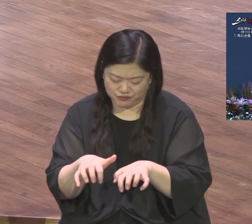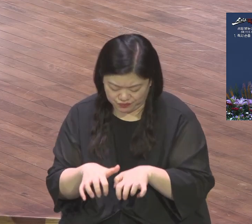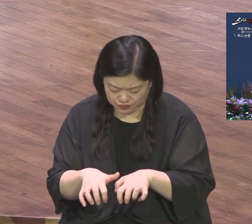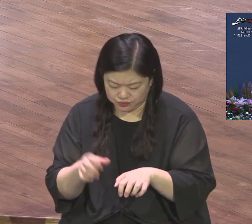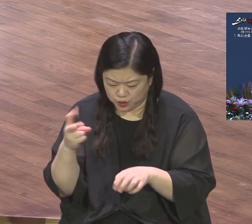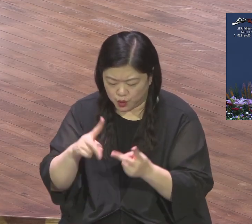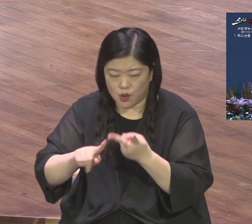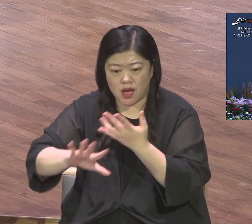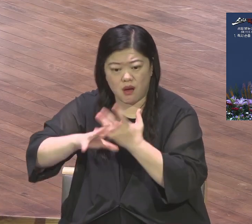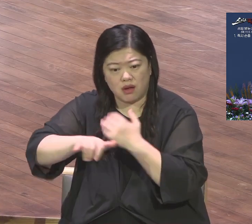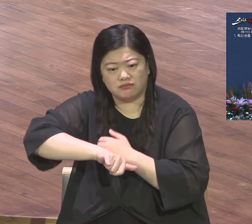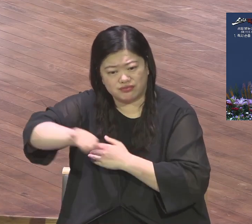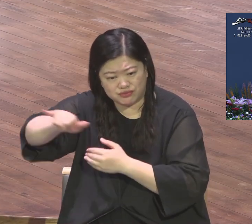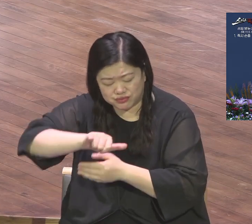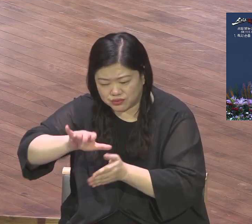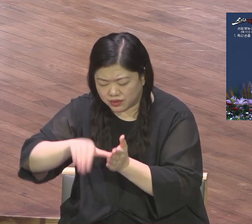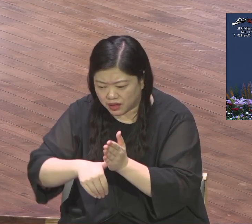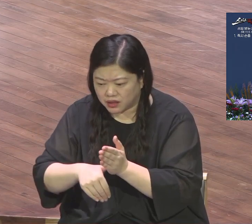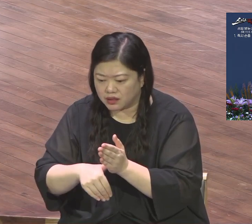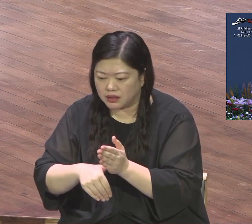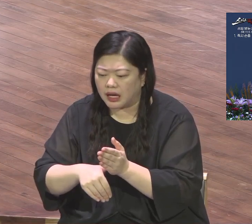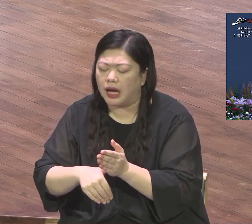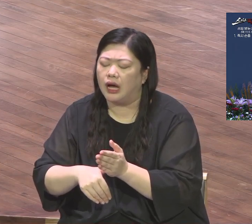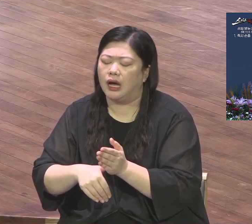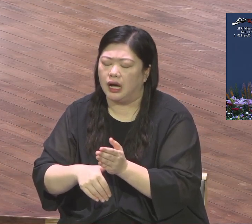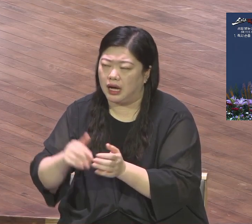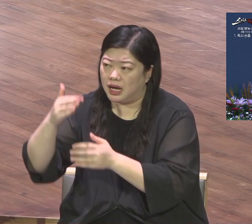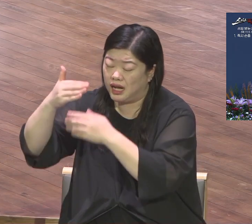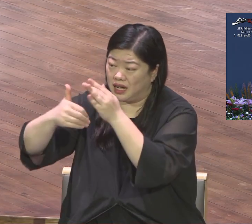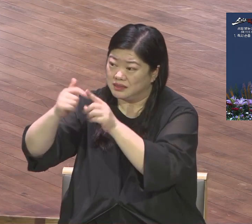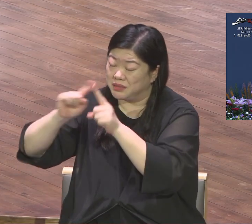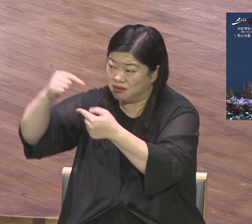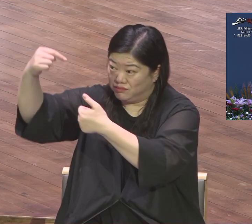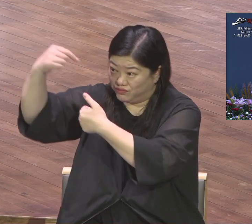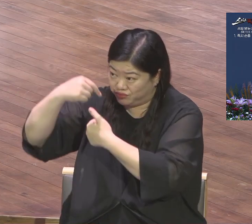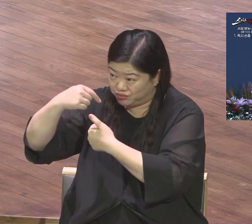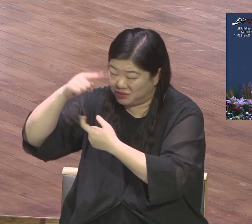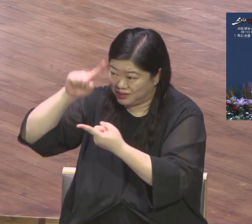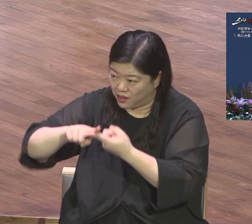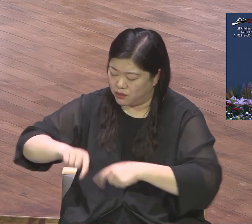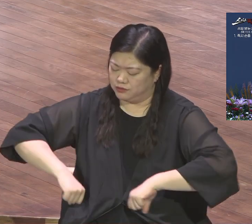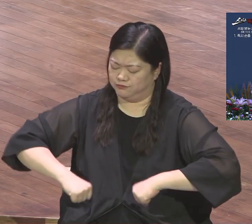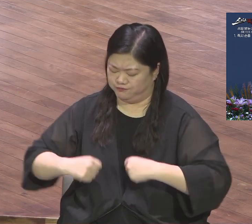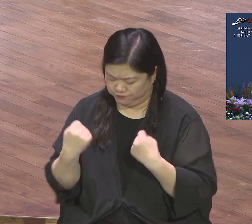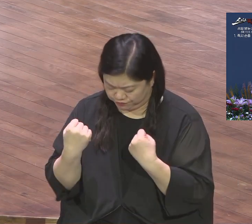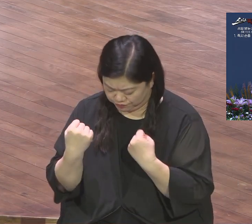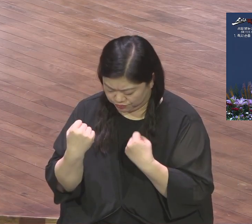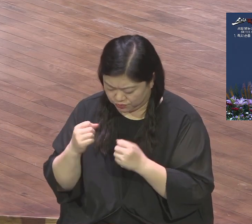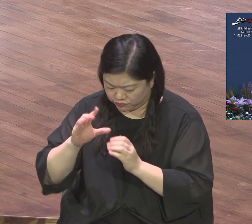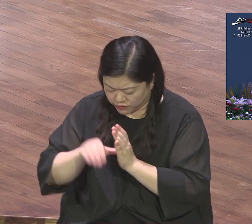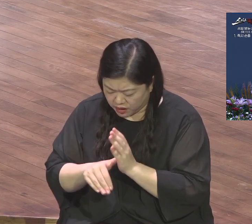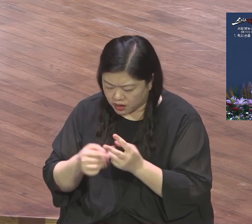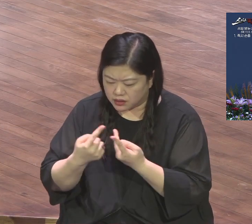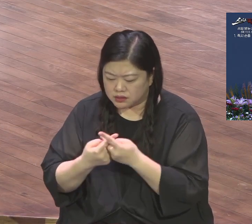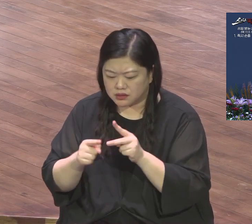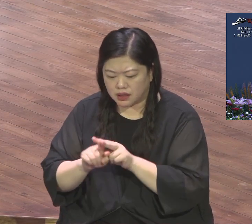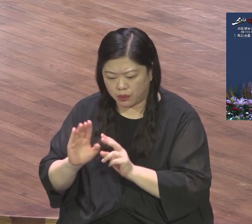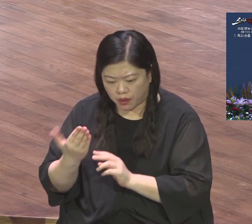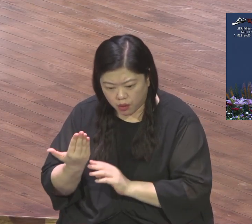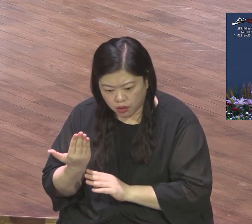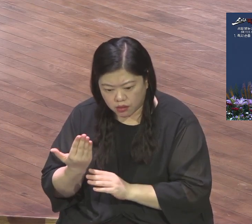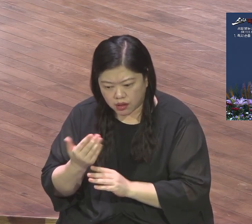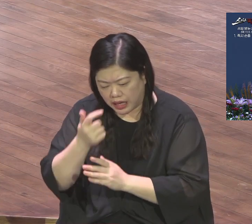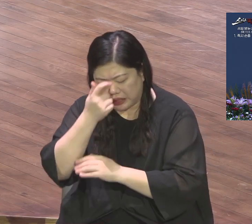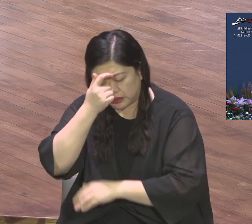순종하는 만큼 이해가 되고 순종하는 만큼 성장하고 순종하는 만큼